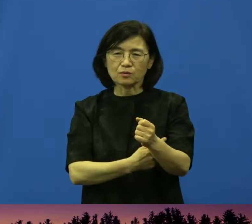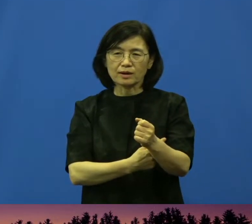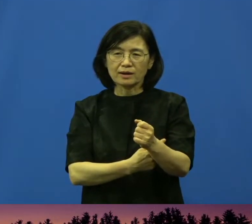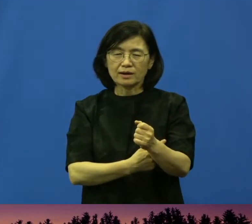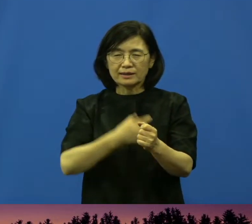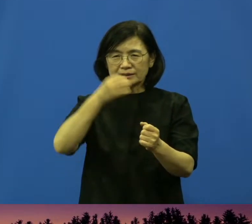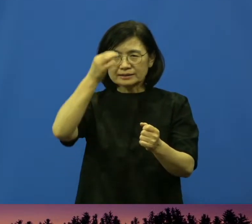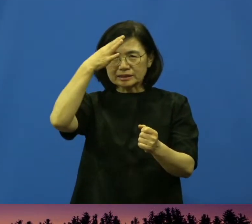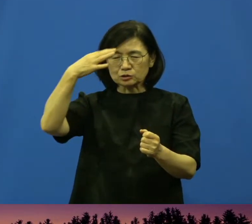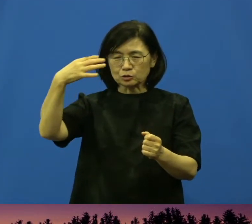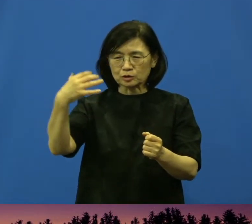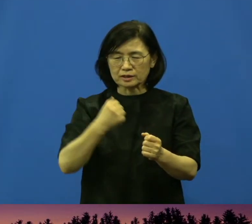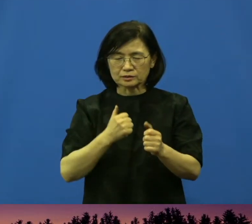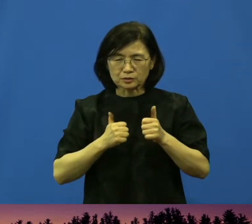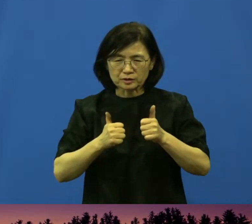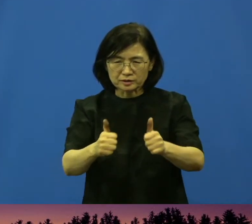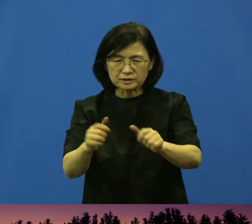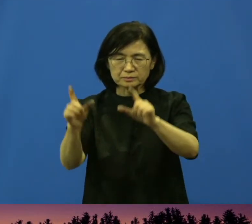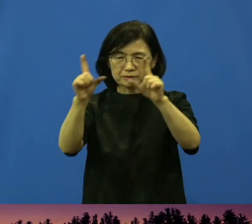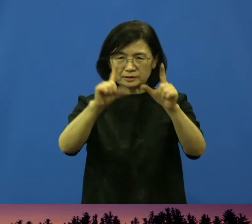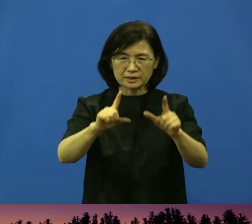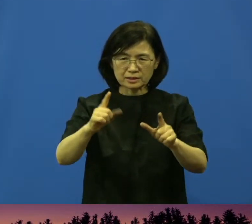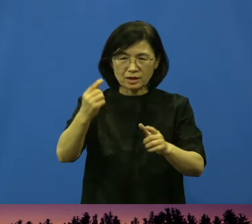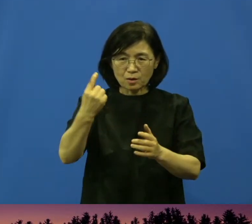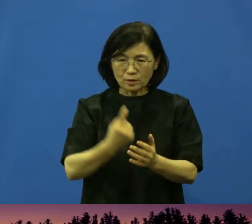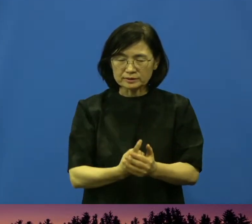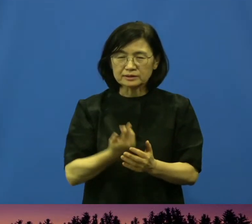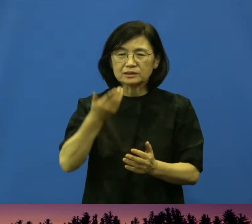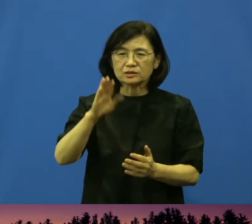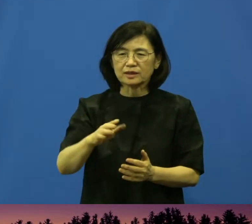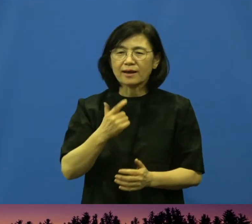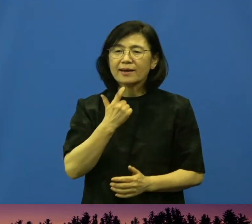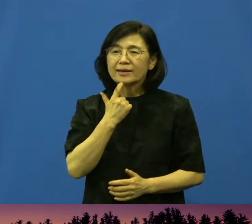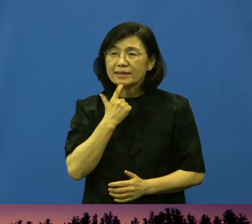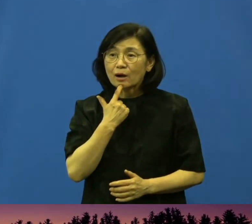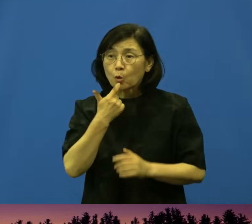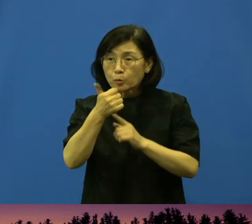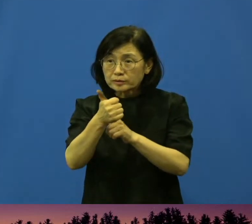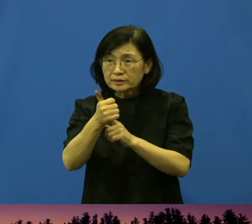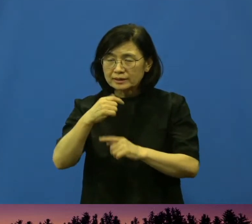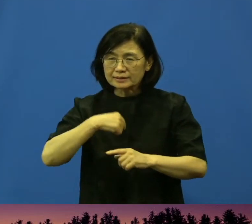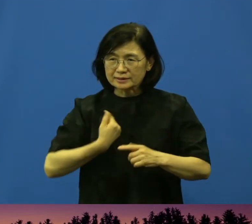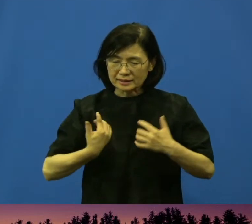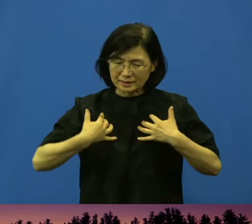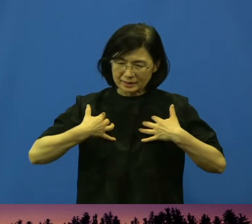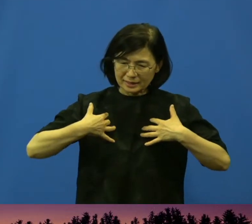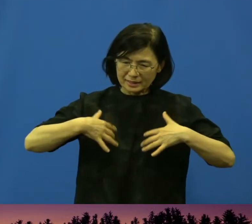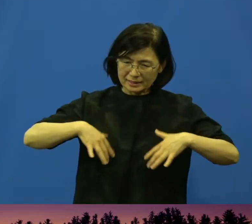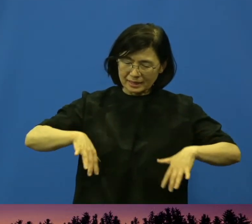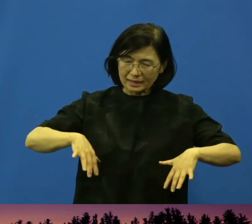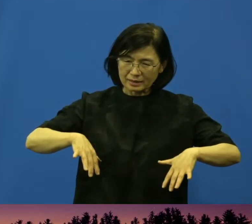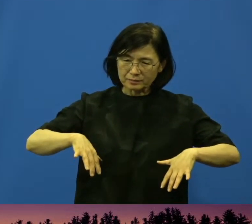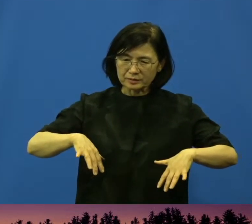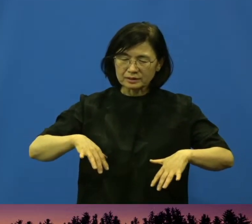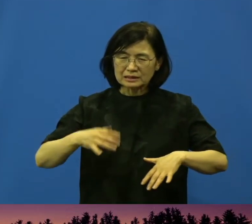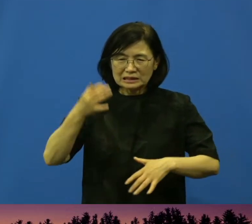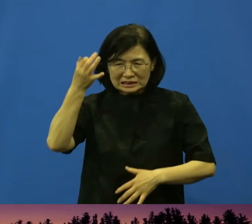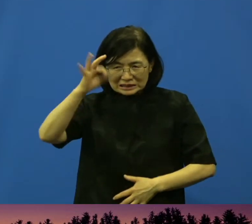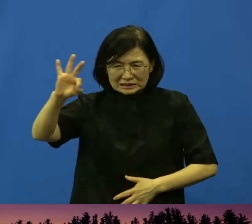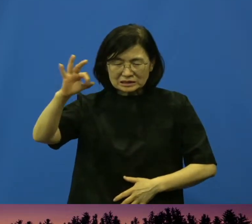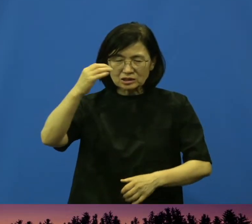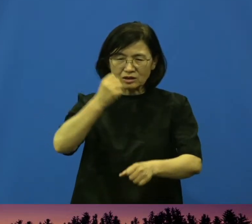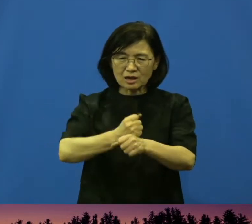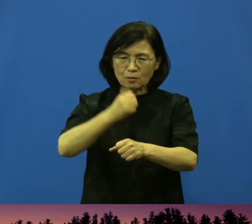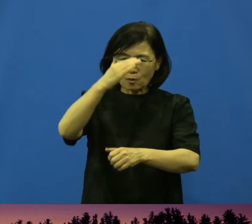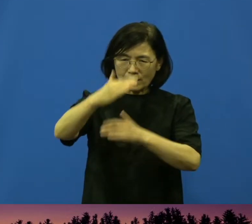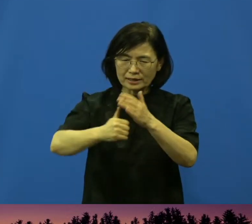그런데 지금 야곱은 자신의 연약감을 인정하고 하나님에게 항복하는 것이죠. 그 항복하는 그 순간,